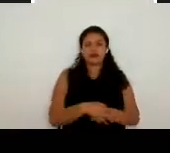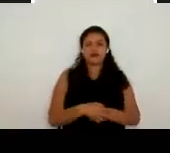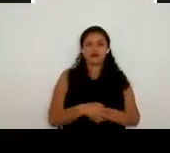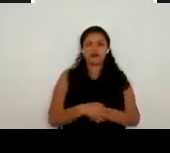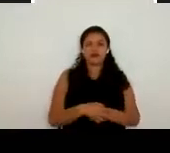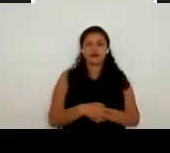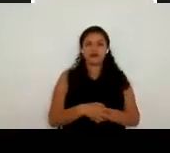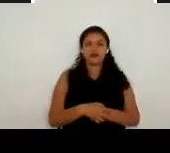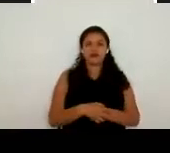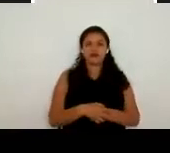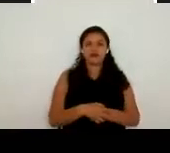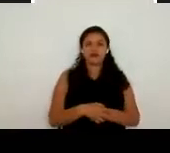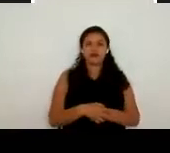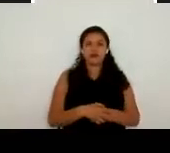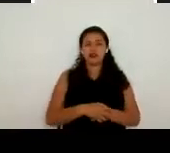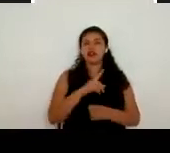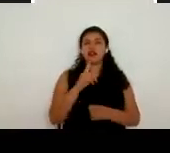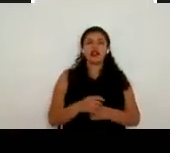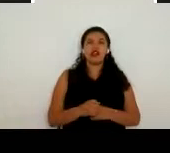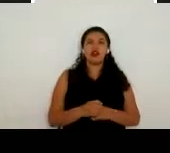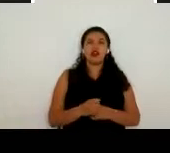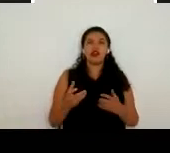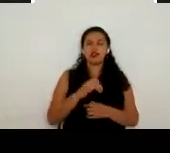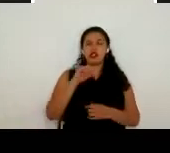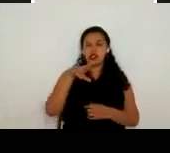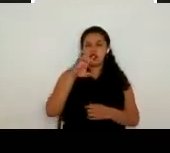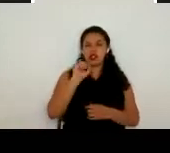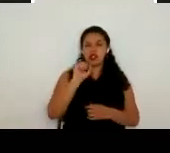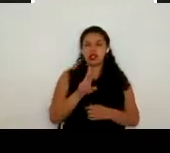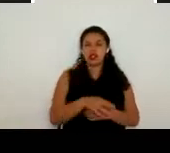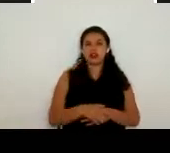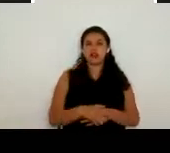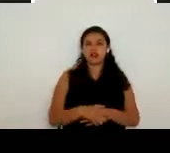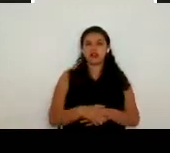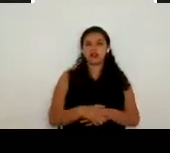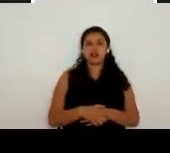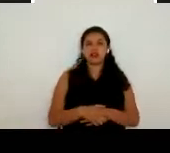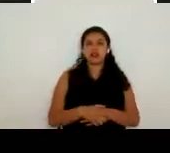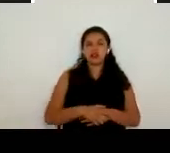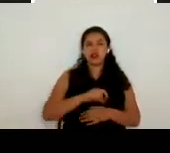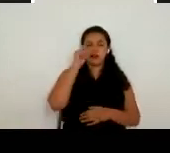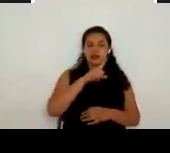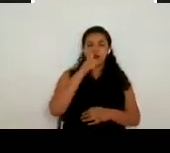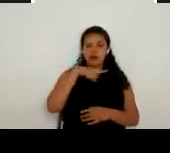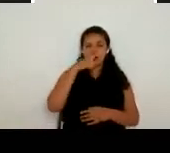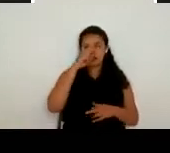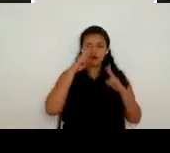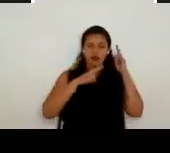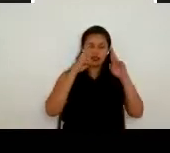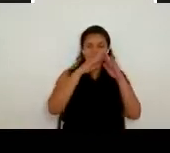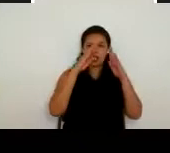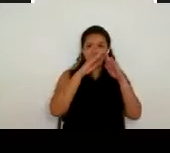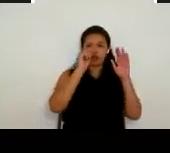y se hizo el estudio en línea pero también si esto a través de visita domiciliaria una muestra de la